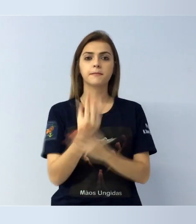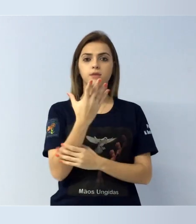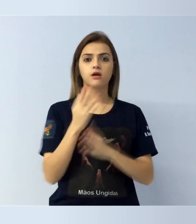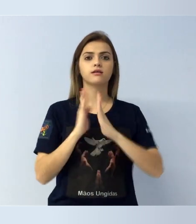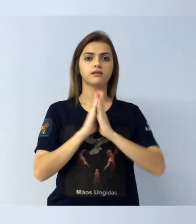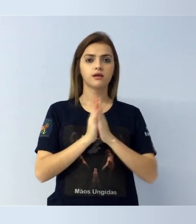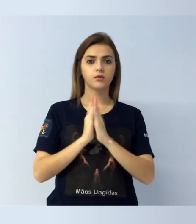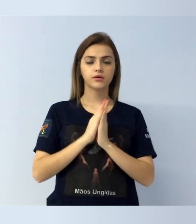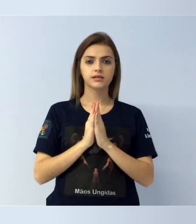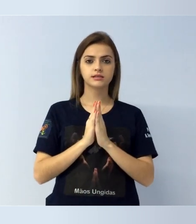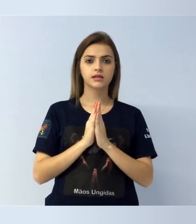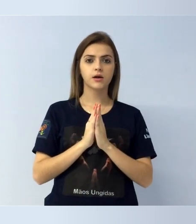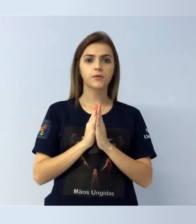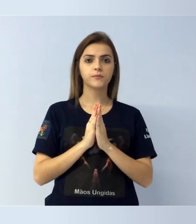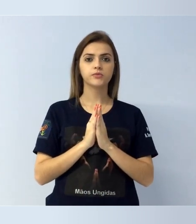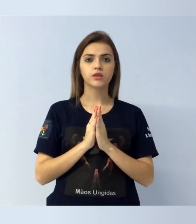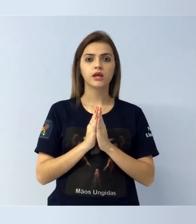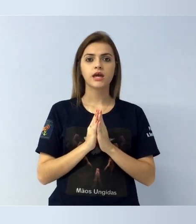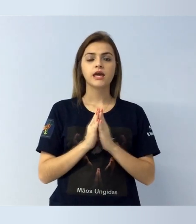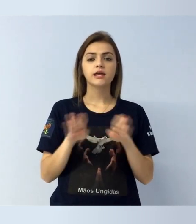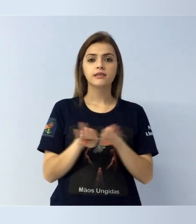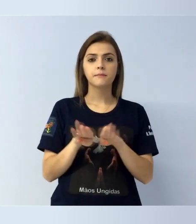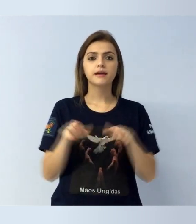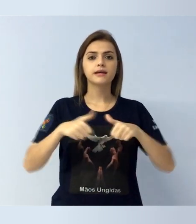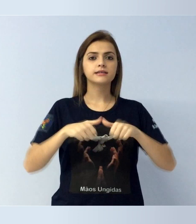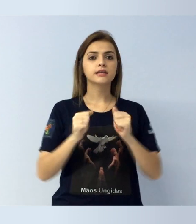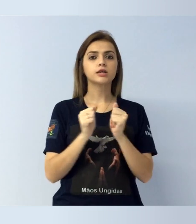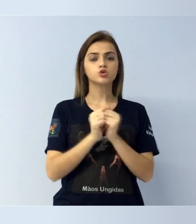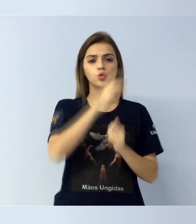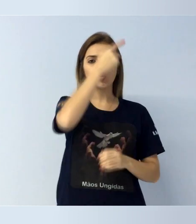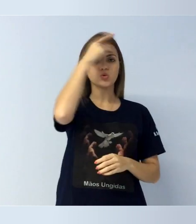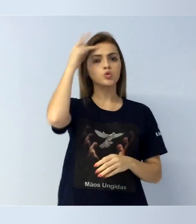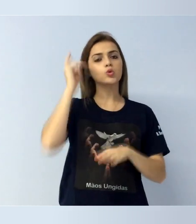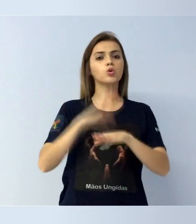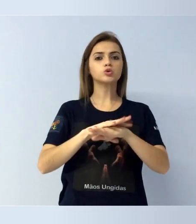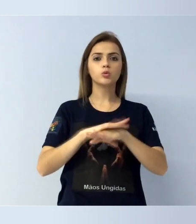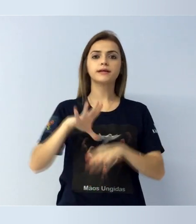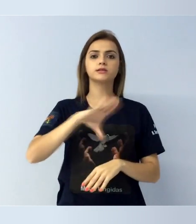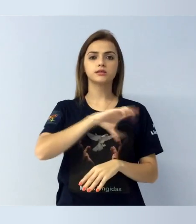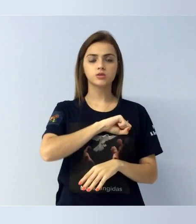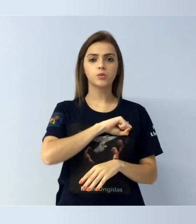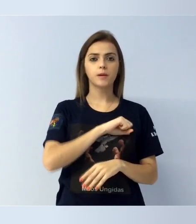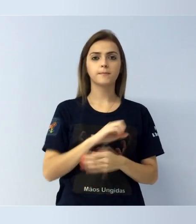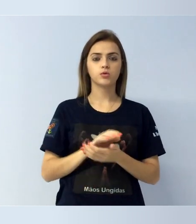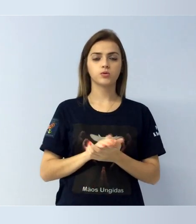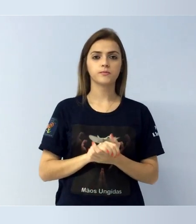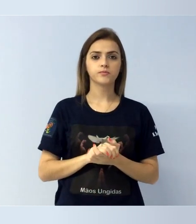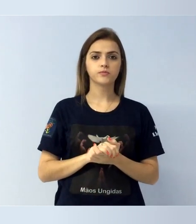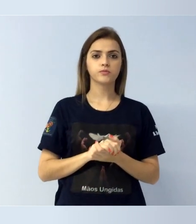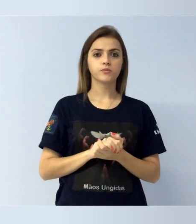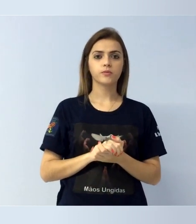brota da oração e da proximidade afetuosa e concreta com os